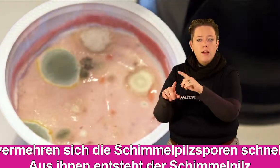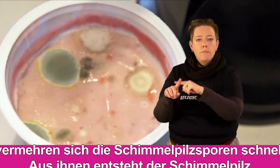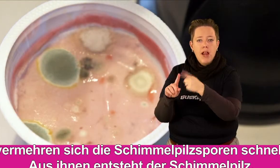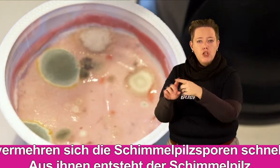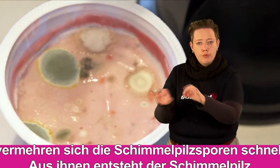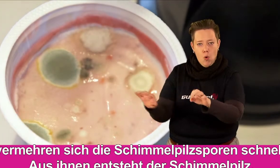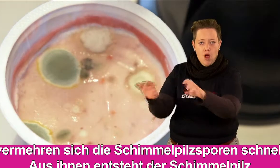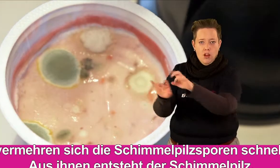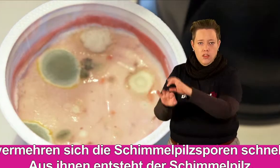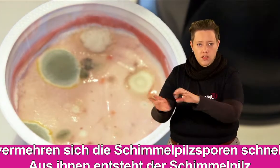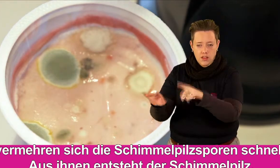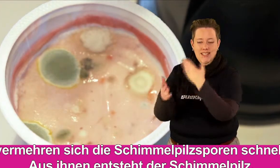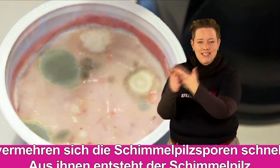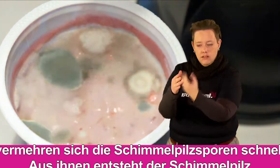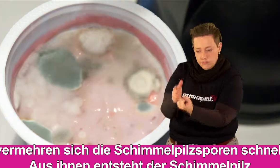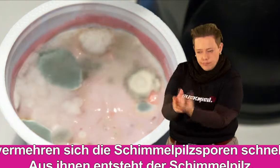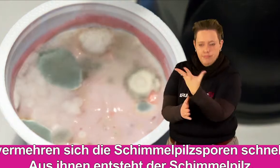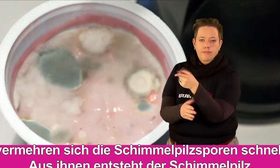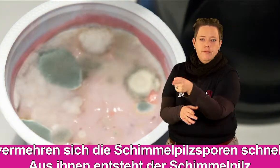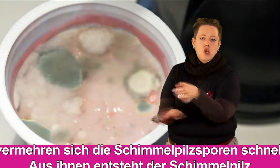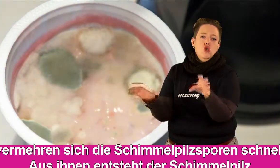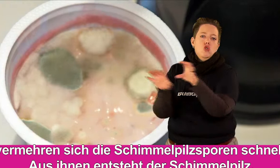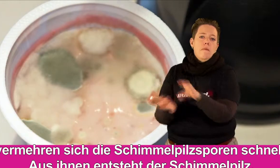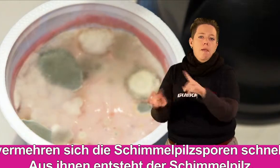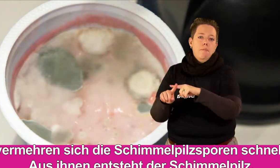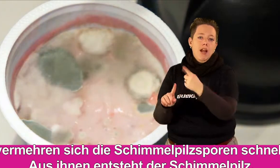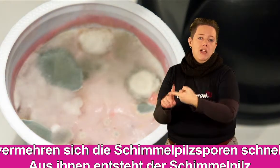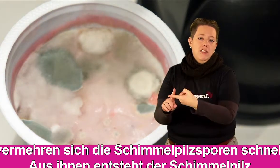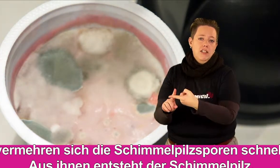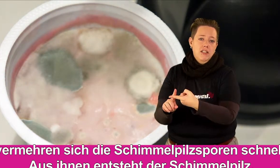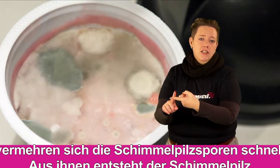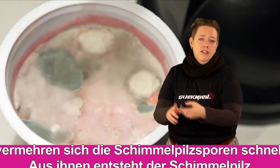vermehren sich die Schimmelpilzsporen schnell. Aus ihnen entsteht der Schimmelpilz.